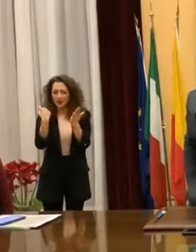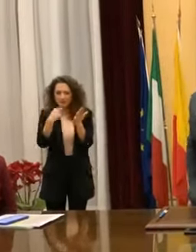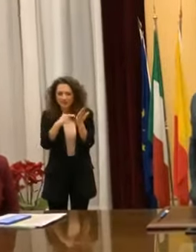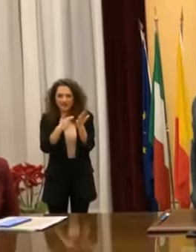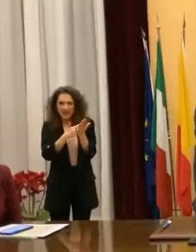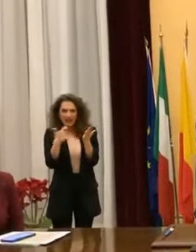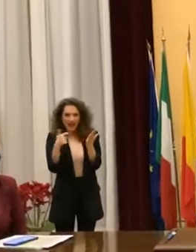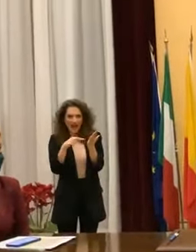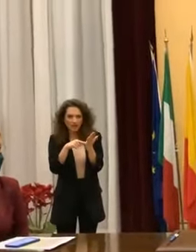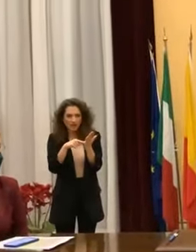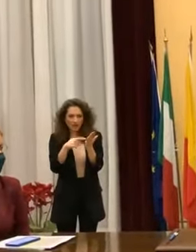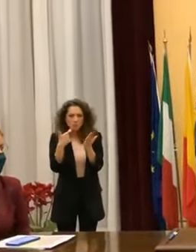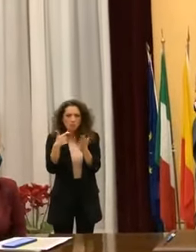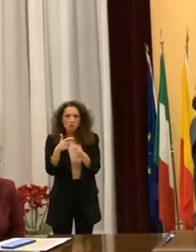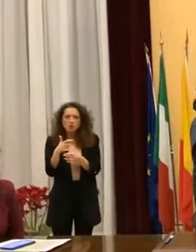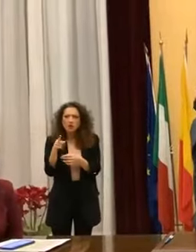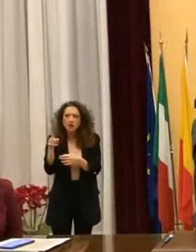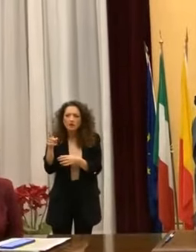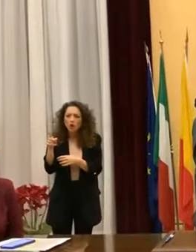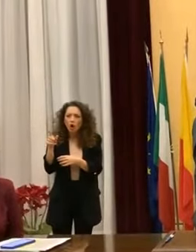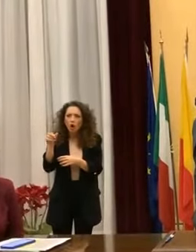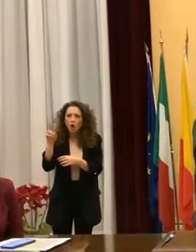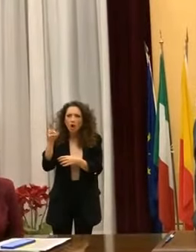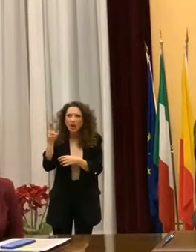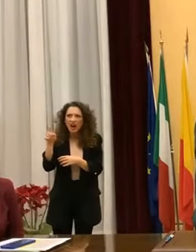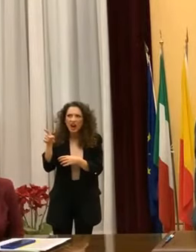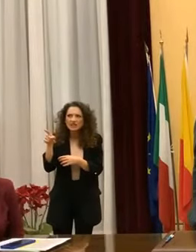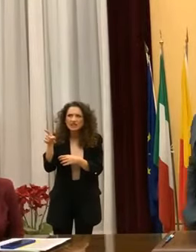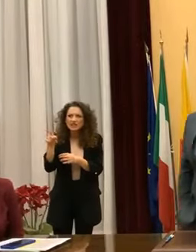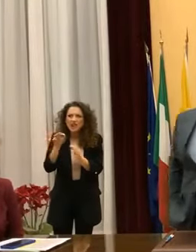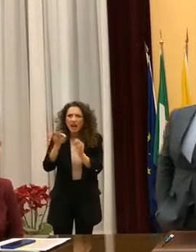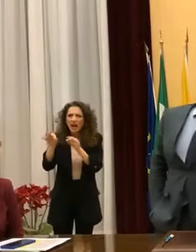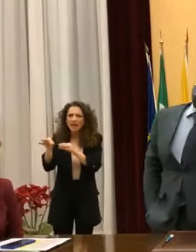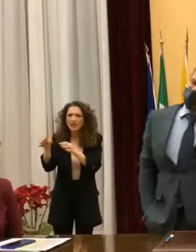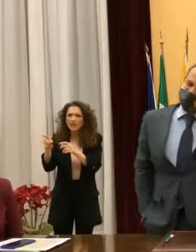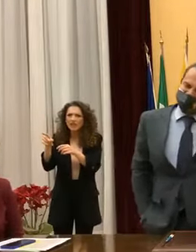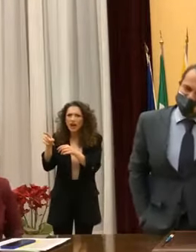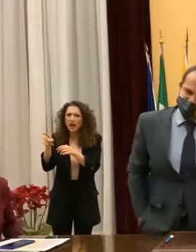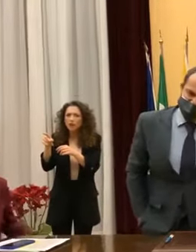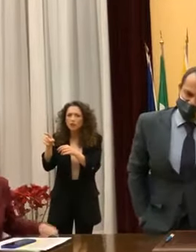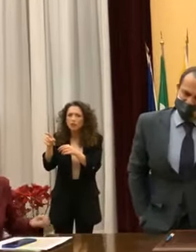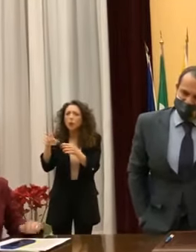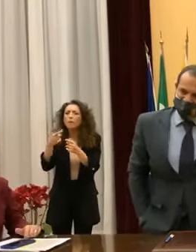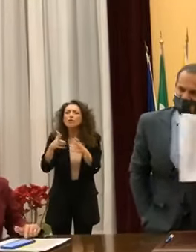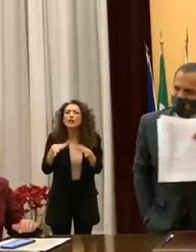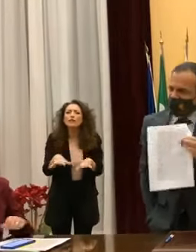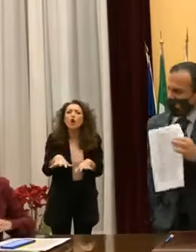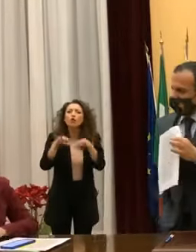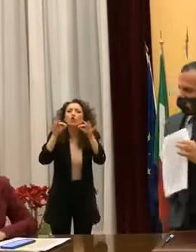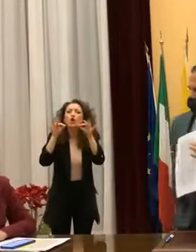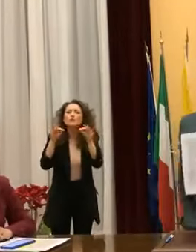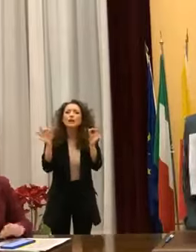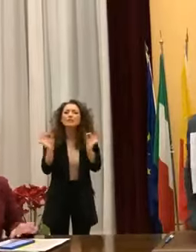perché Razza hai tenuto lì la paglia? Perché non lo sospendevi per come prevede il comma 7 della legge 9